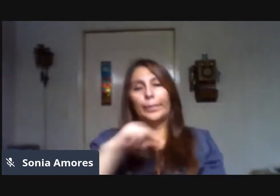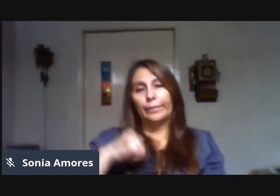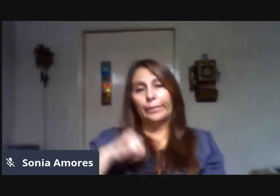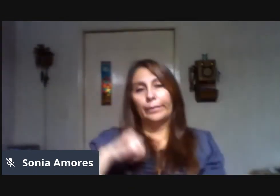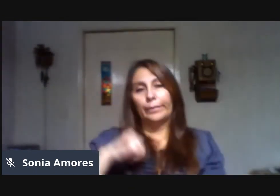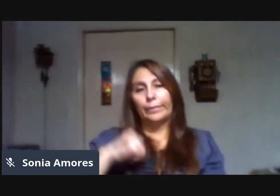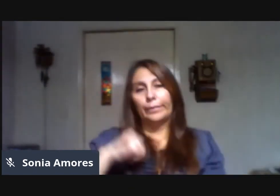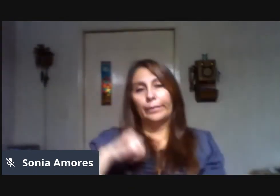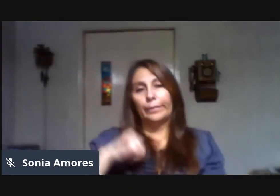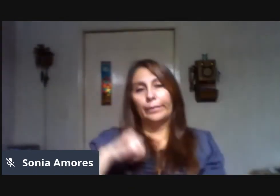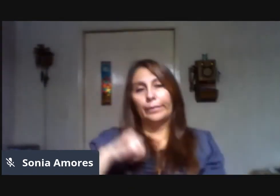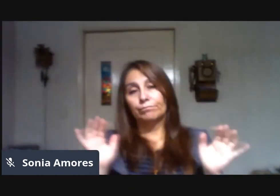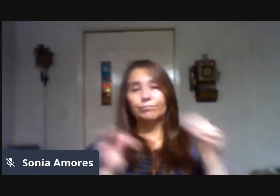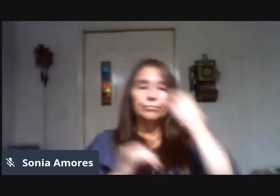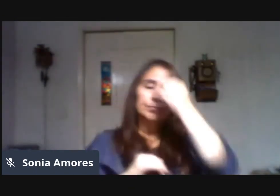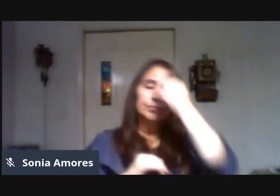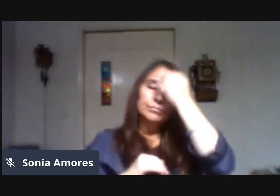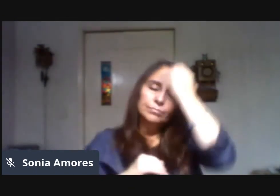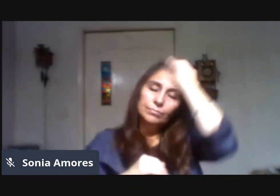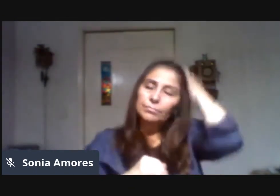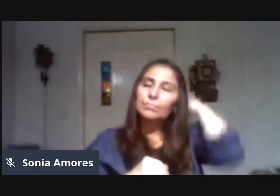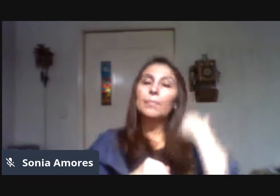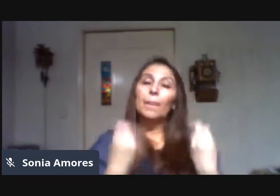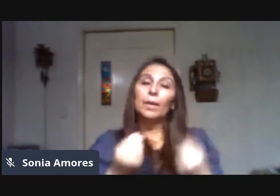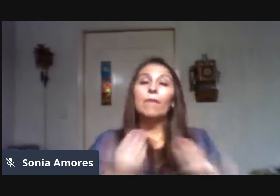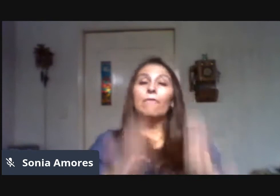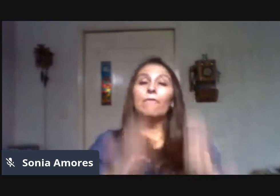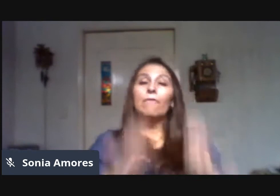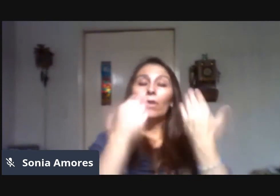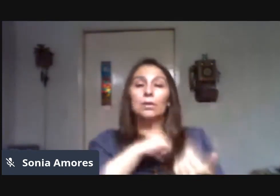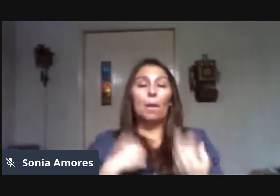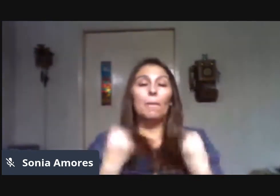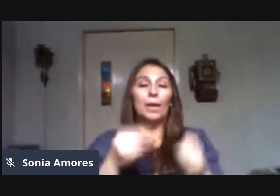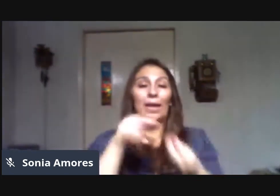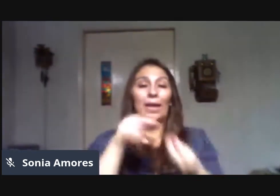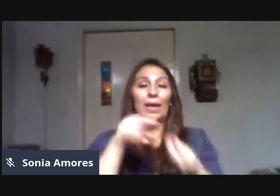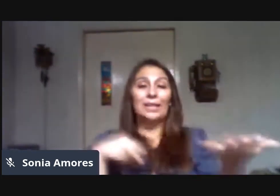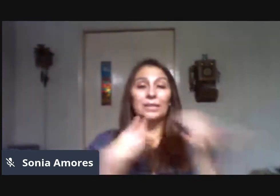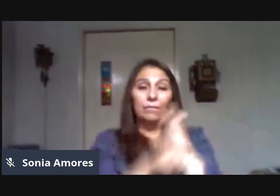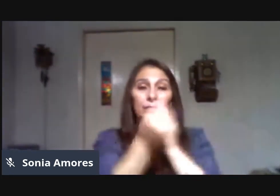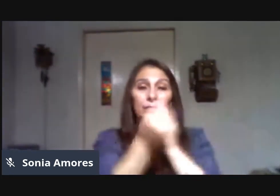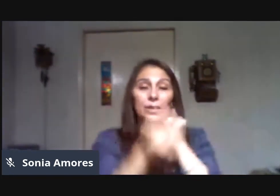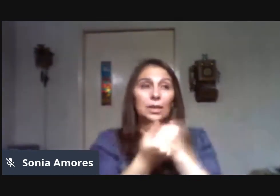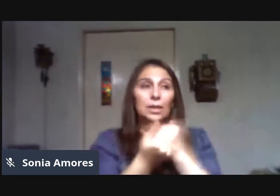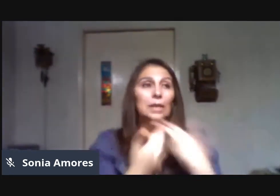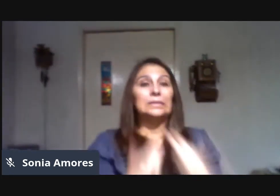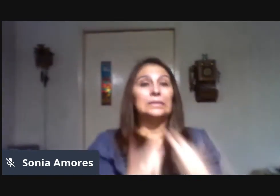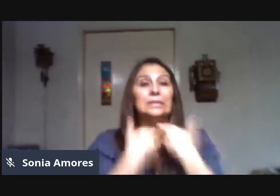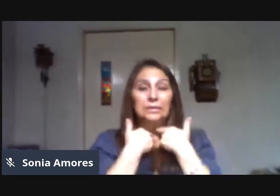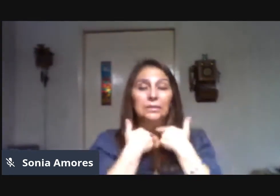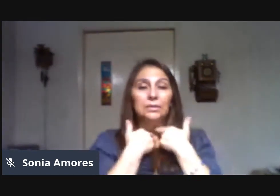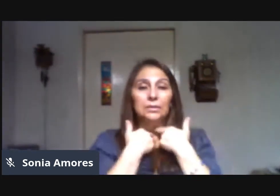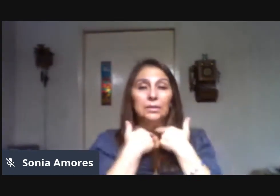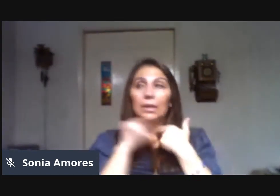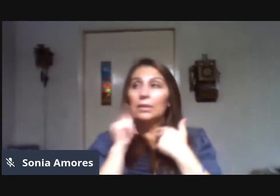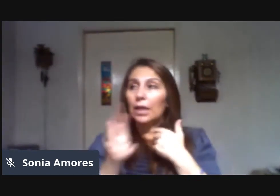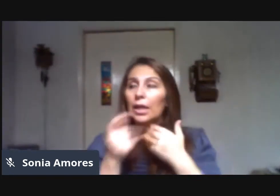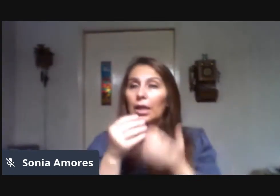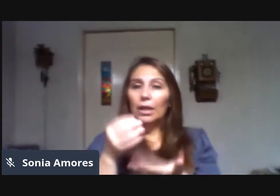Favorecer a un sector privado para salvar una crisis financiera de los grandes capitales. Para los que tienen pleno empleo,